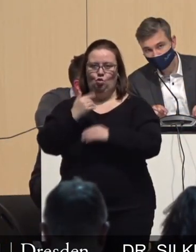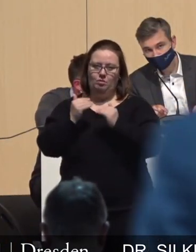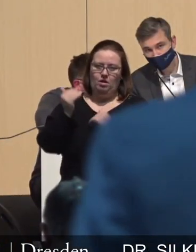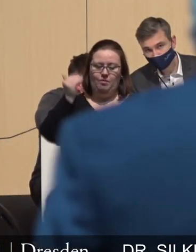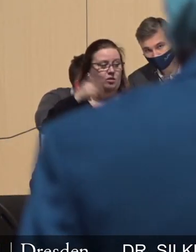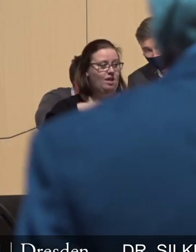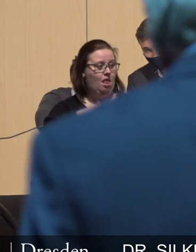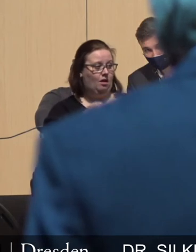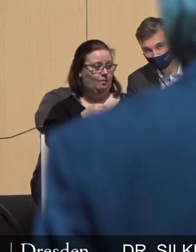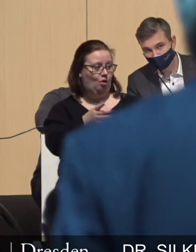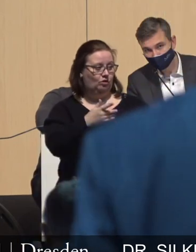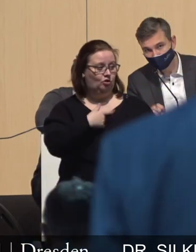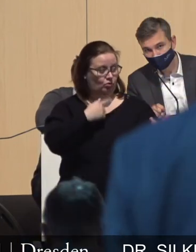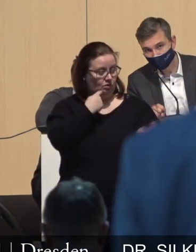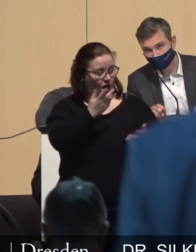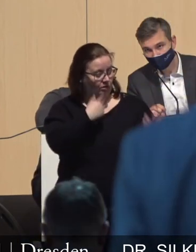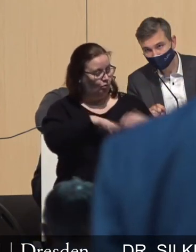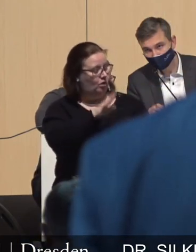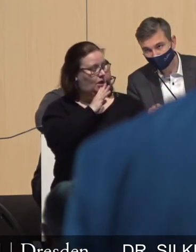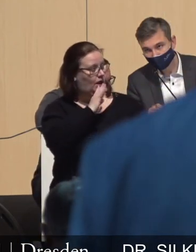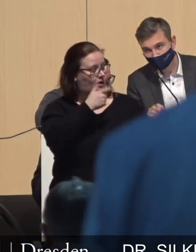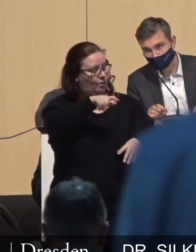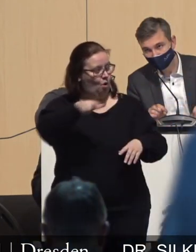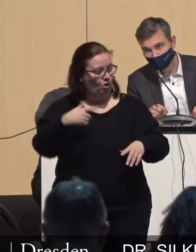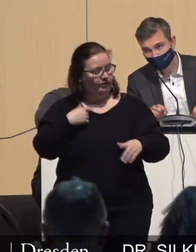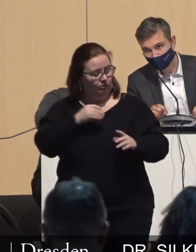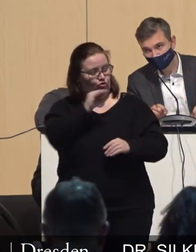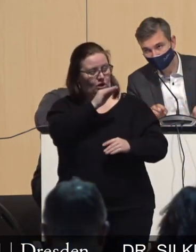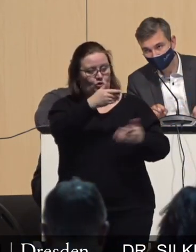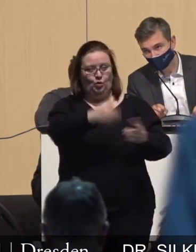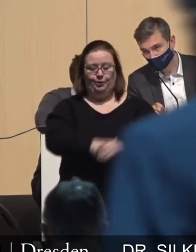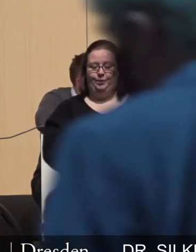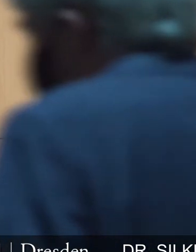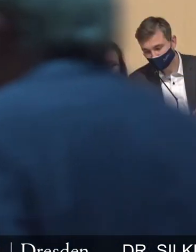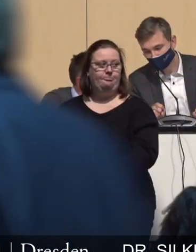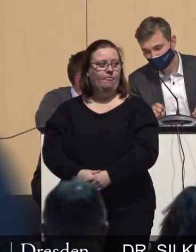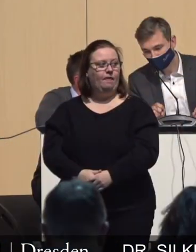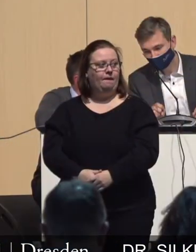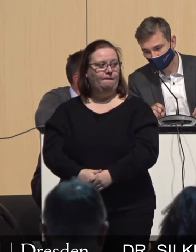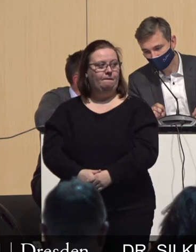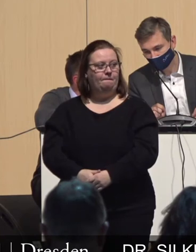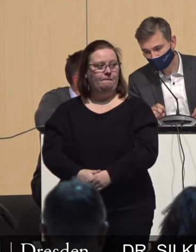müssen da nicht lachen, Frau Filiosene, das ist so, reden Sie mit den Bürgern, das werden sie Ihnen sagen.